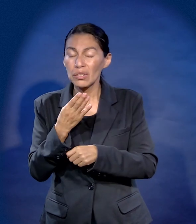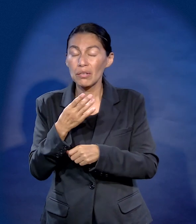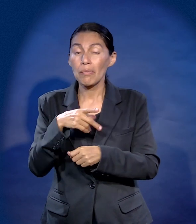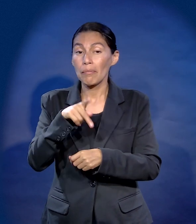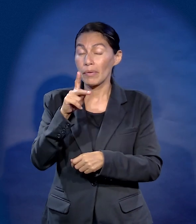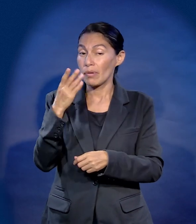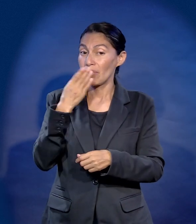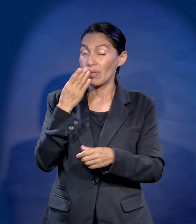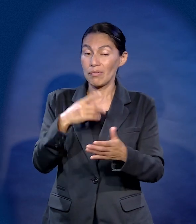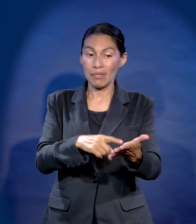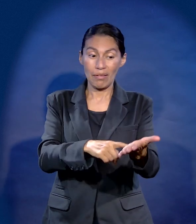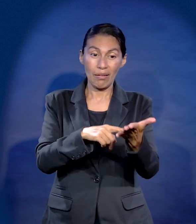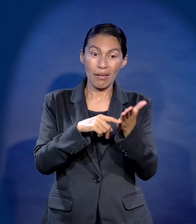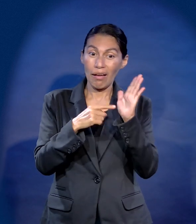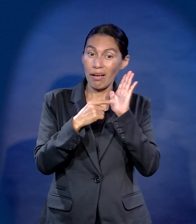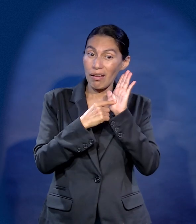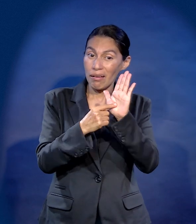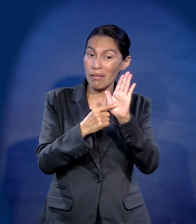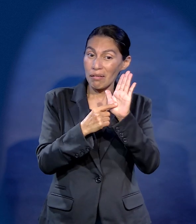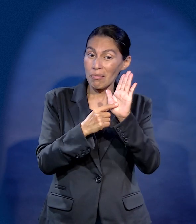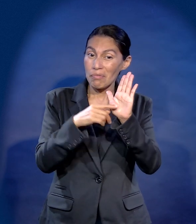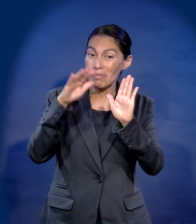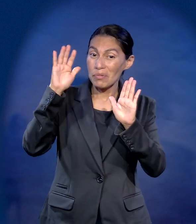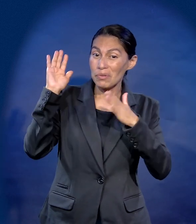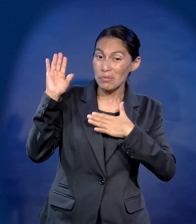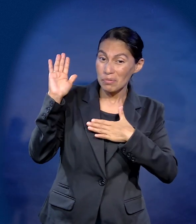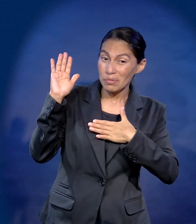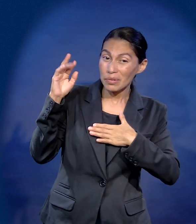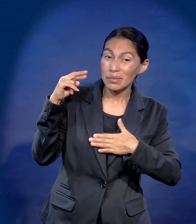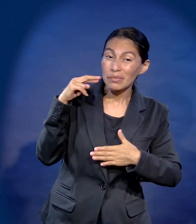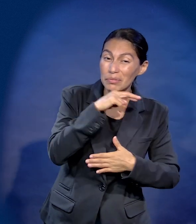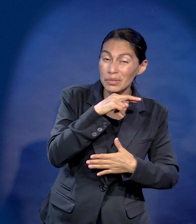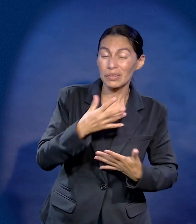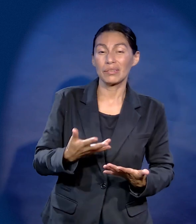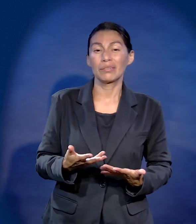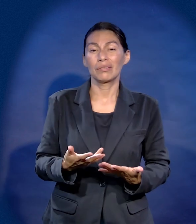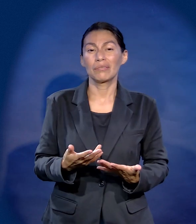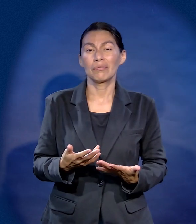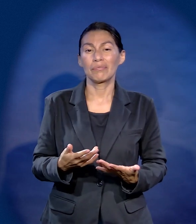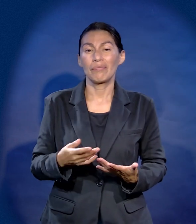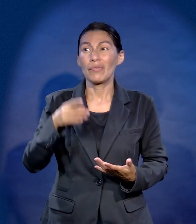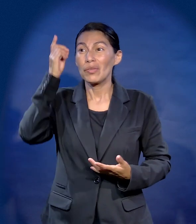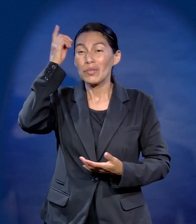nuestra cuenta, por nuestra cuenta. Cuando en la palabra de Dios hay promesas de emergencia,